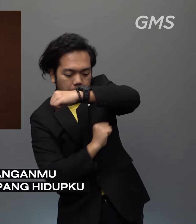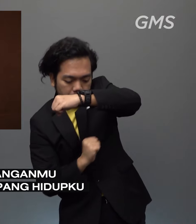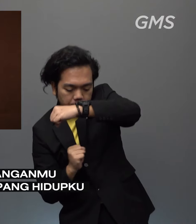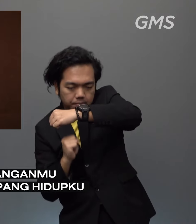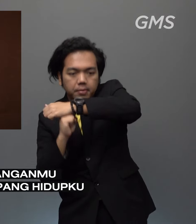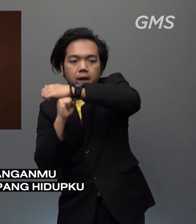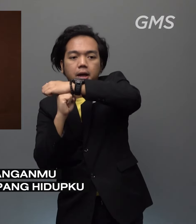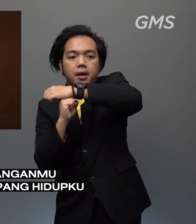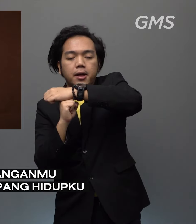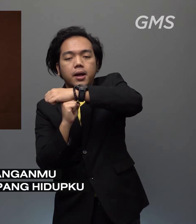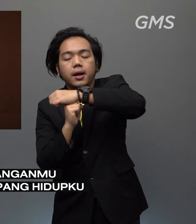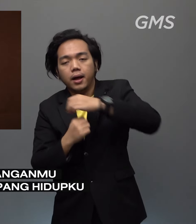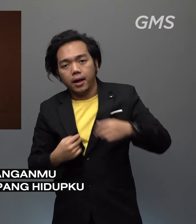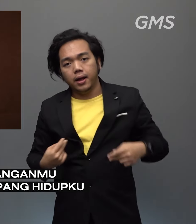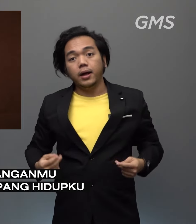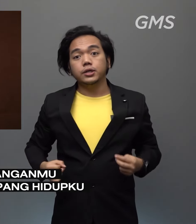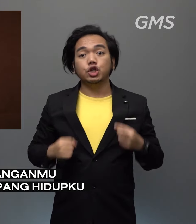menopang